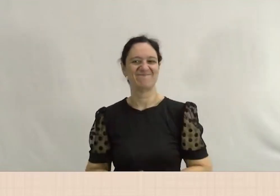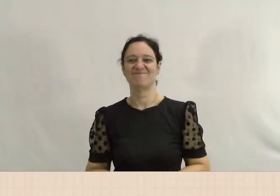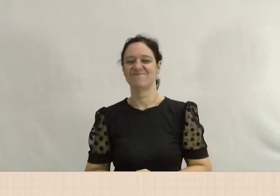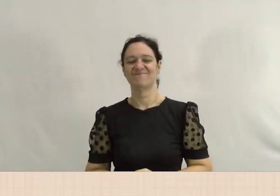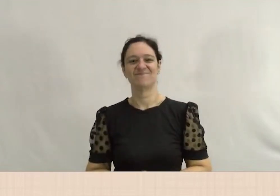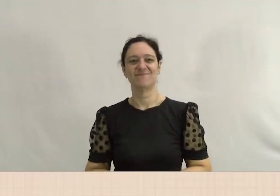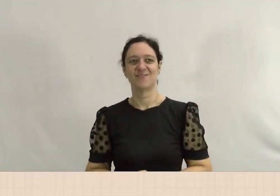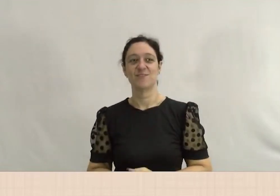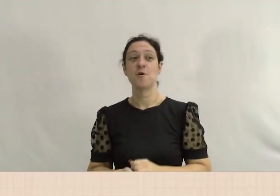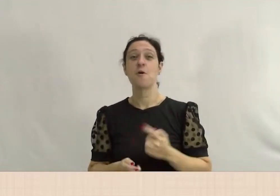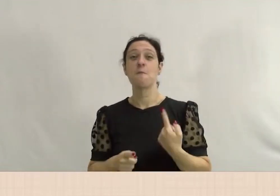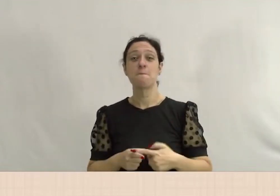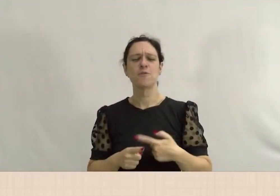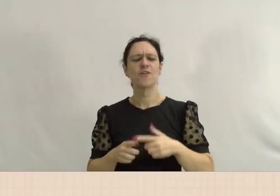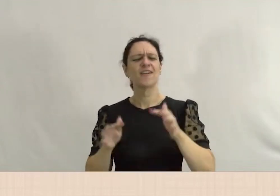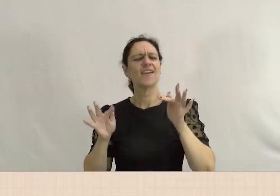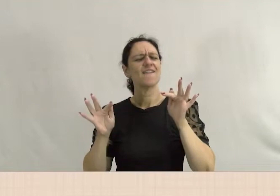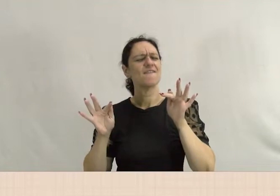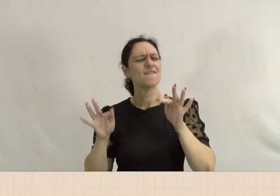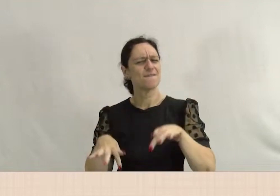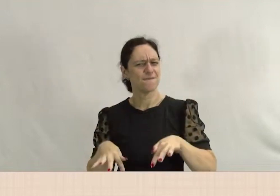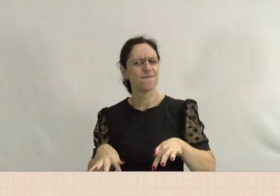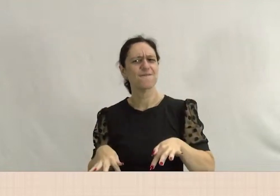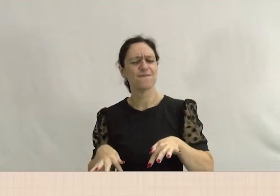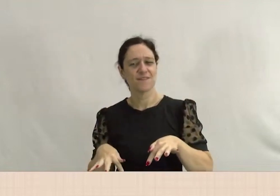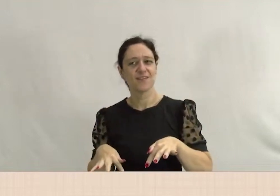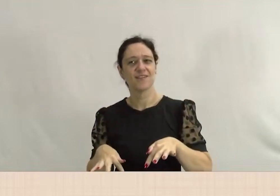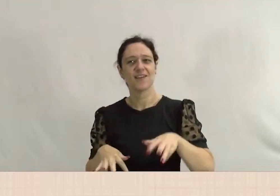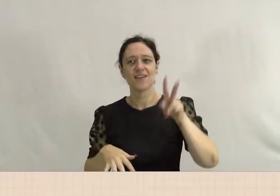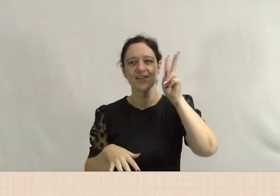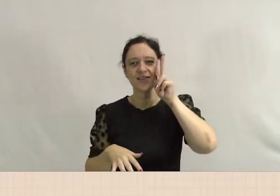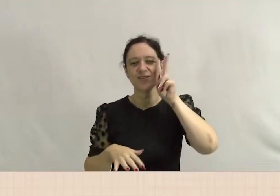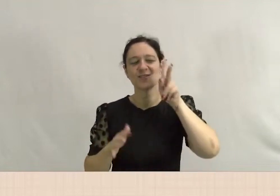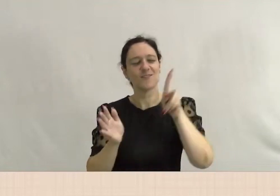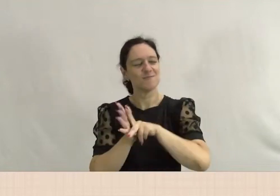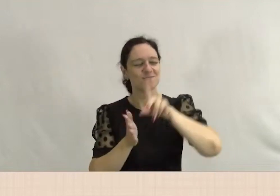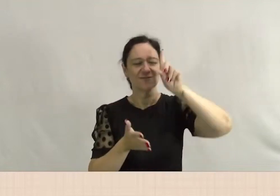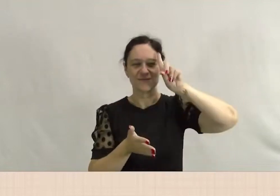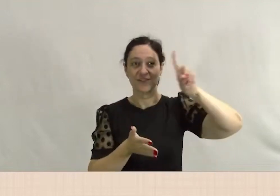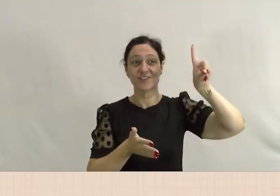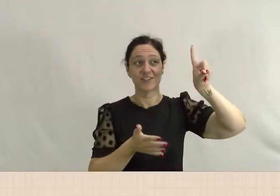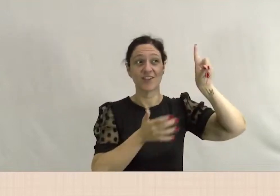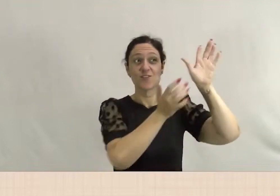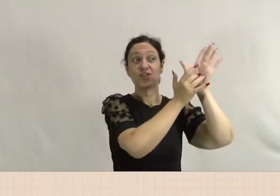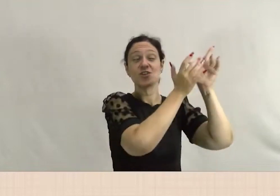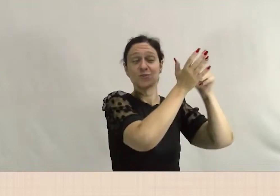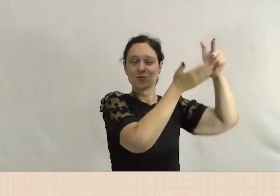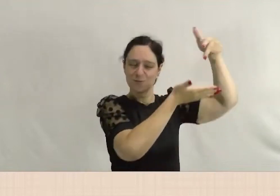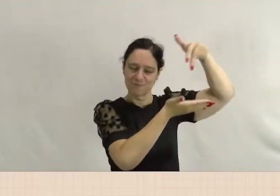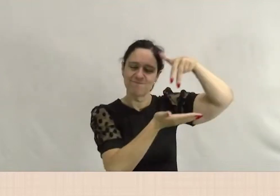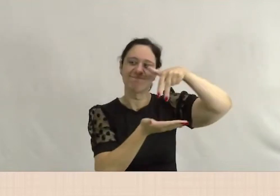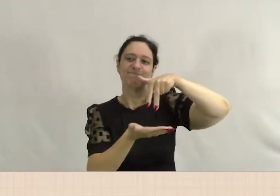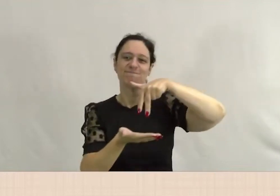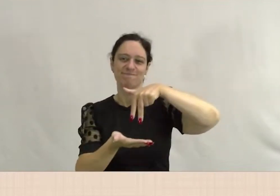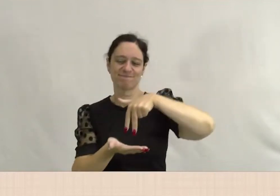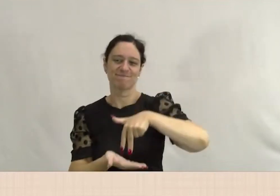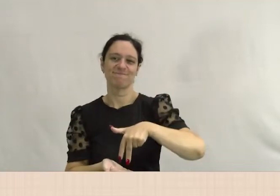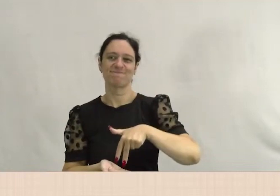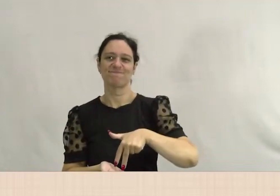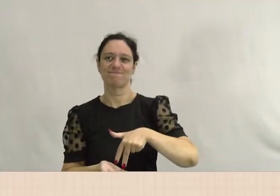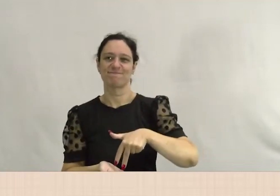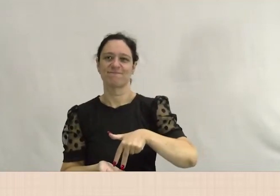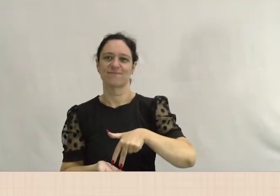O fim de tudo, irmãos, tecendo dessa forma na história do amor. Quando o Senhor voltar, chegará o